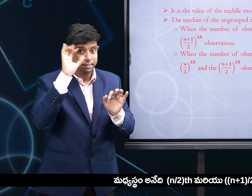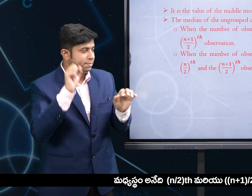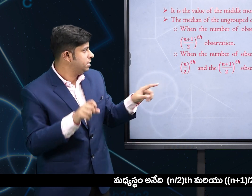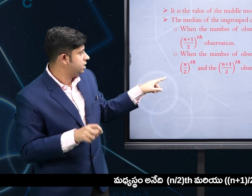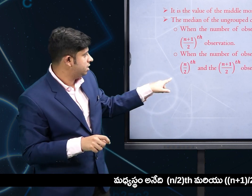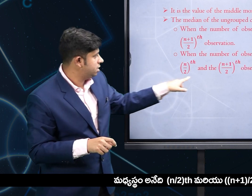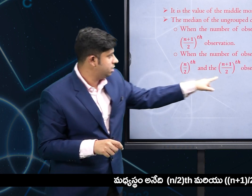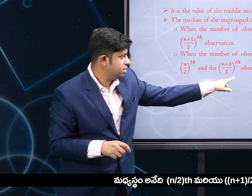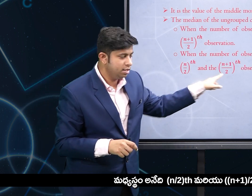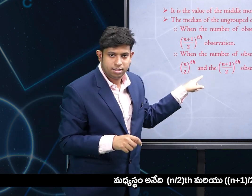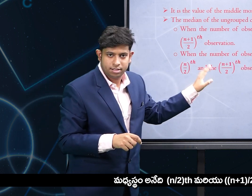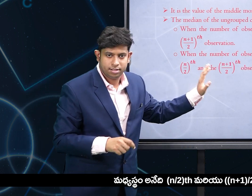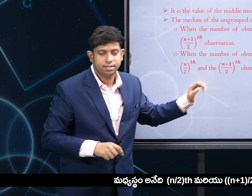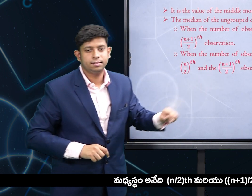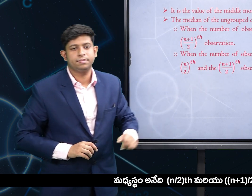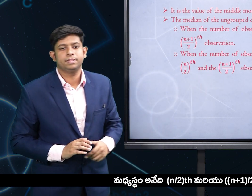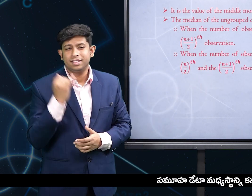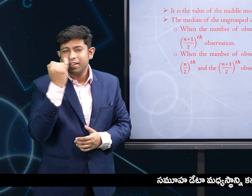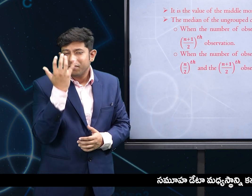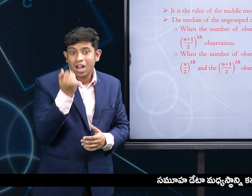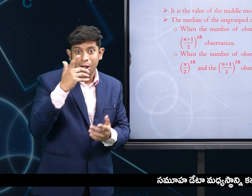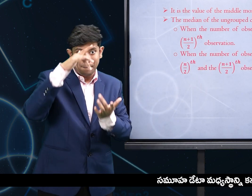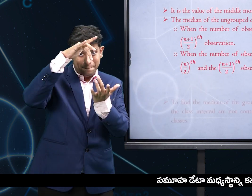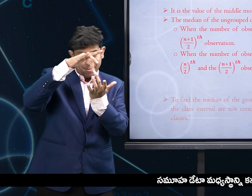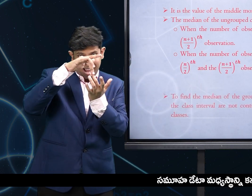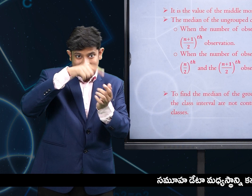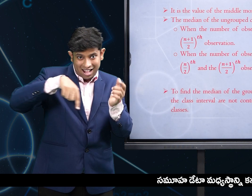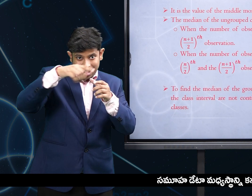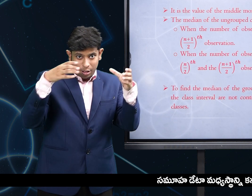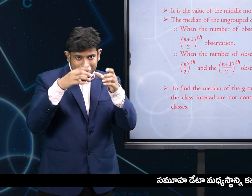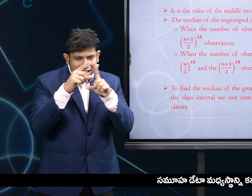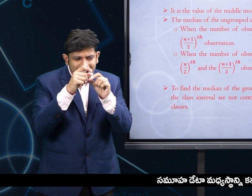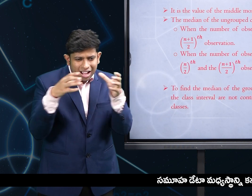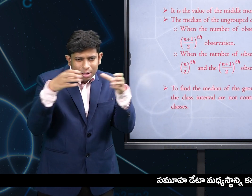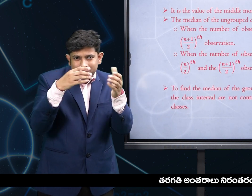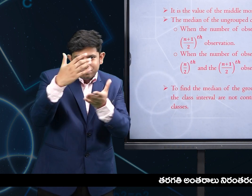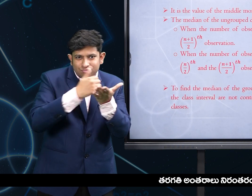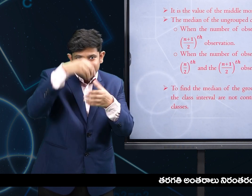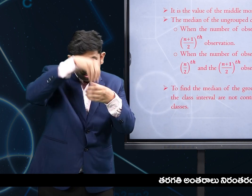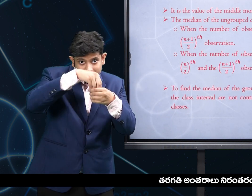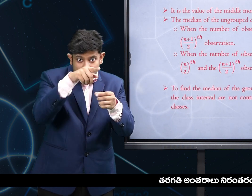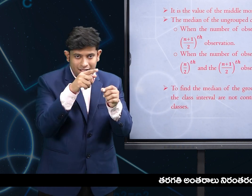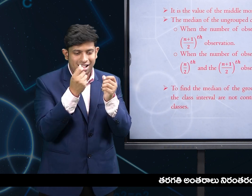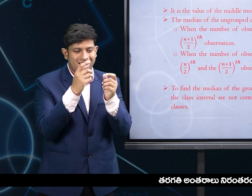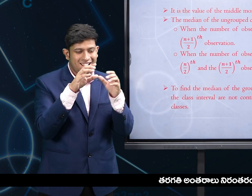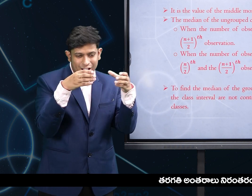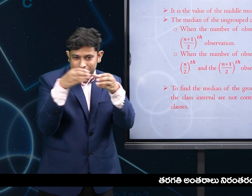n+1/2 పరిశీలన యొక్క సగటు. సమూహ డేటా మధ్యస్థాన్ని కనుగొనడానికి తరగతి అంతరాలు నిరంతరంగా